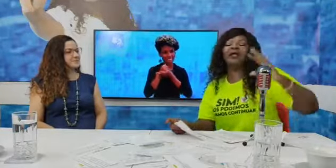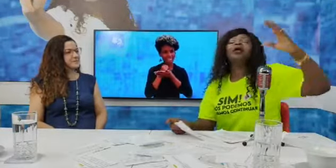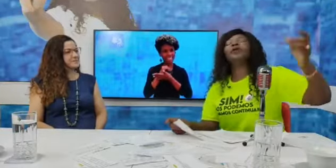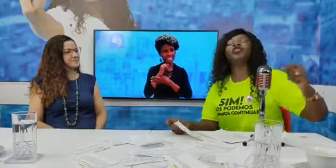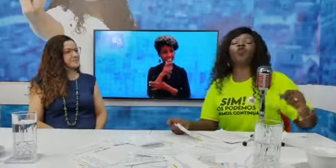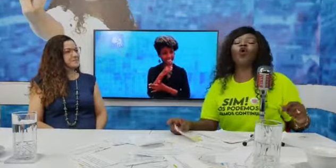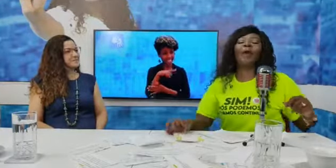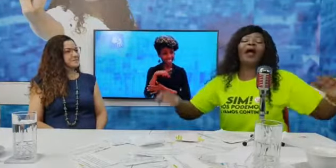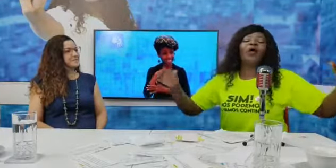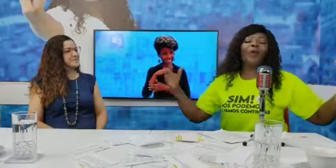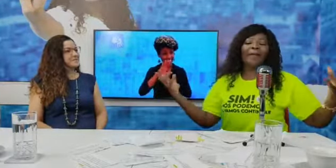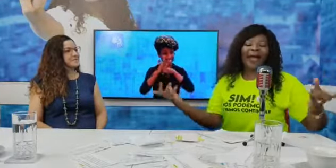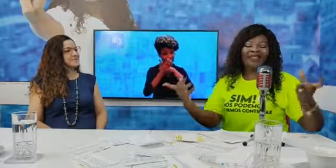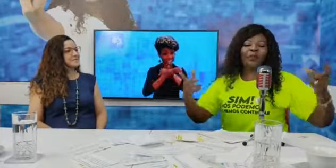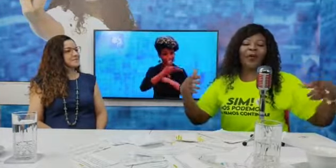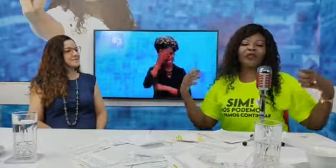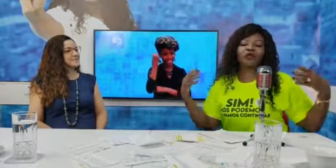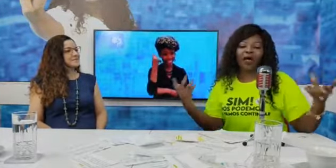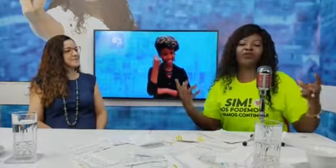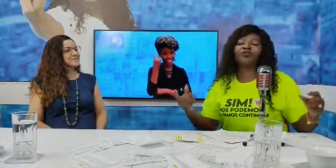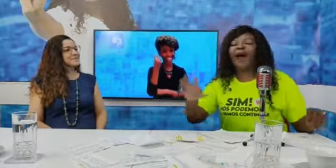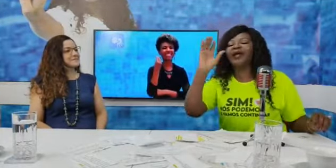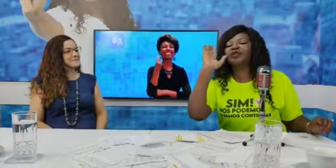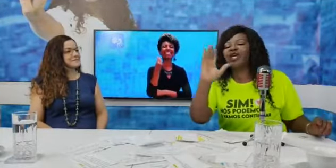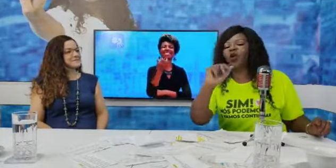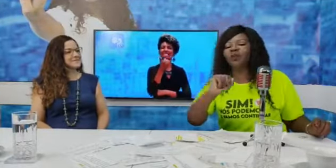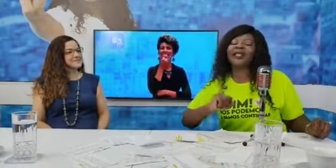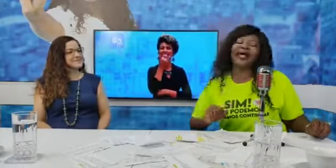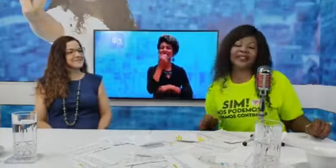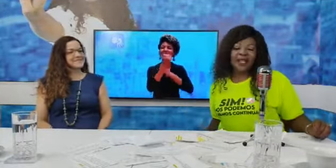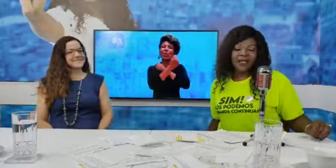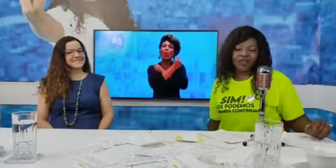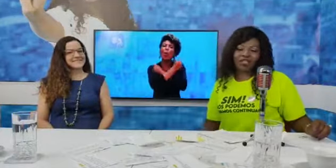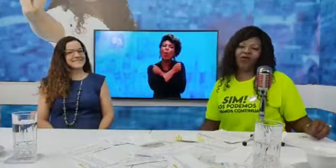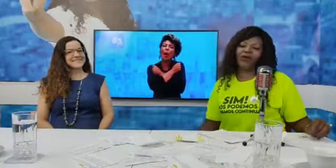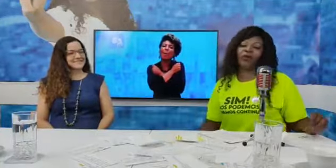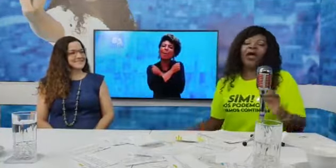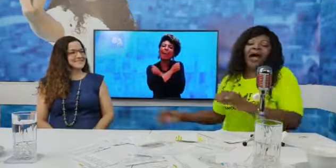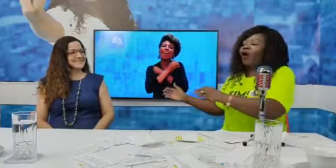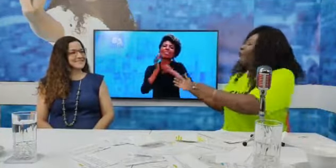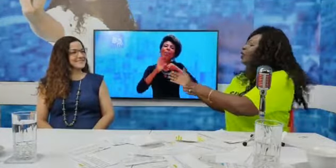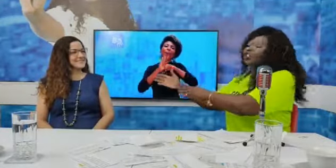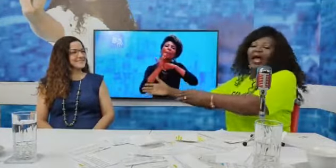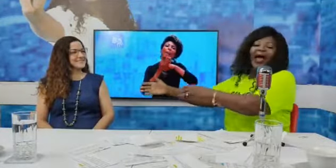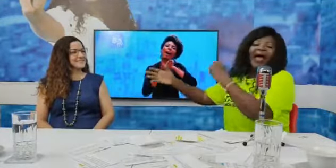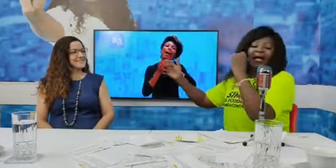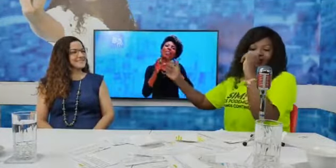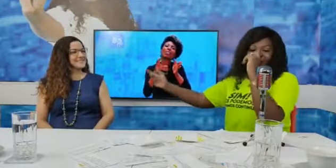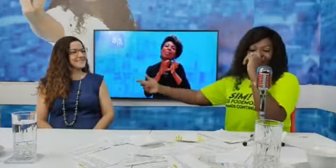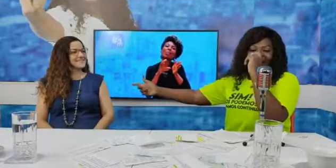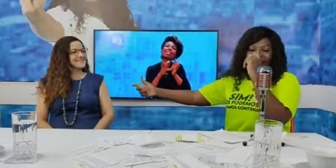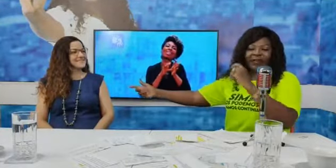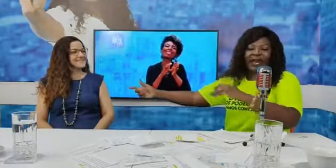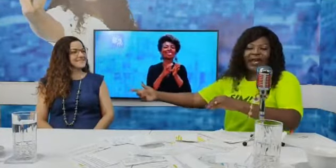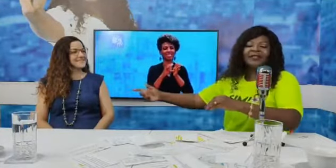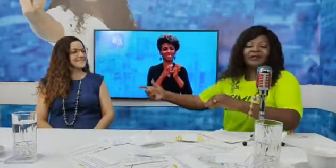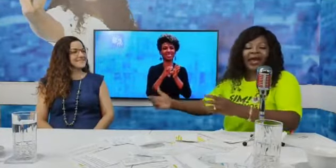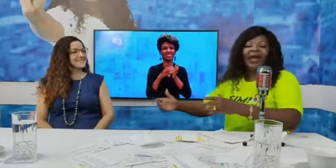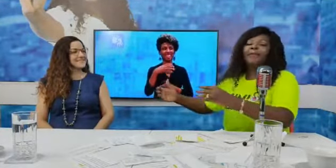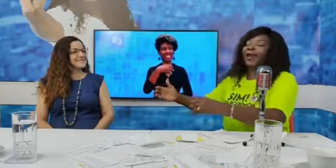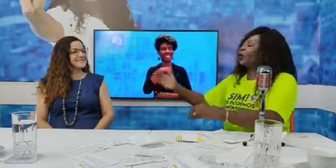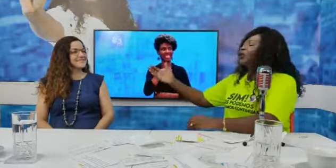falei, me desculpa. Um abraço para todos os bairros e comunidades de Salvador. Agora eu vou deixar as considerações